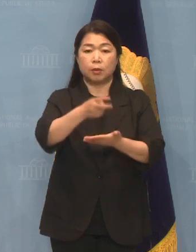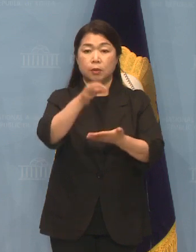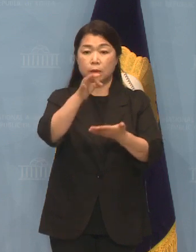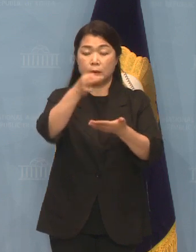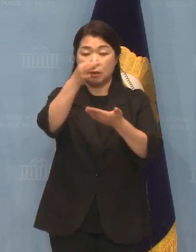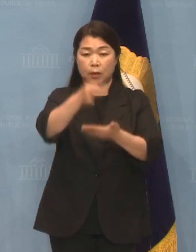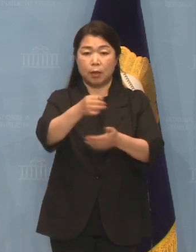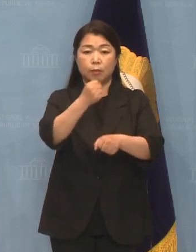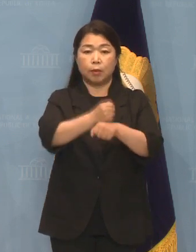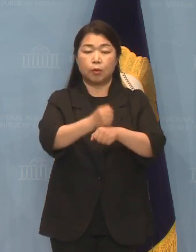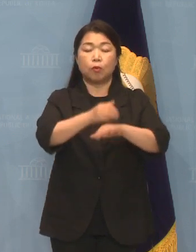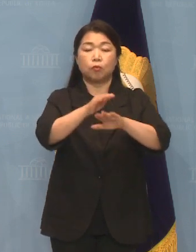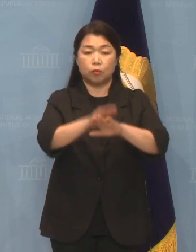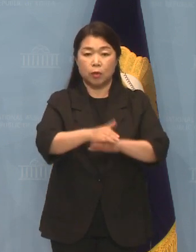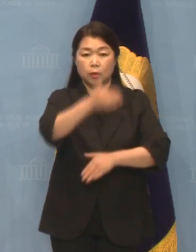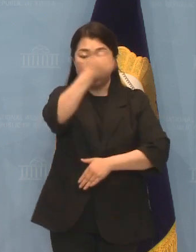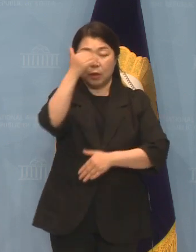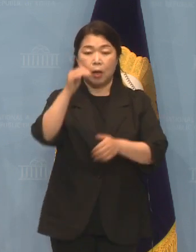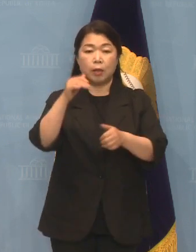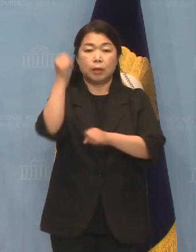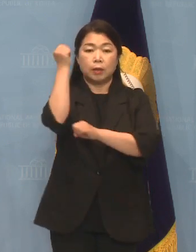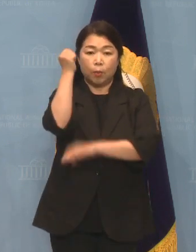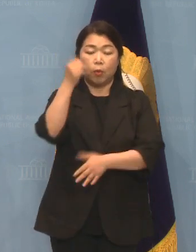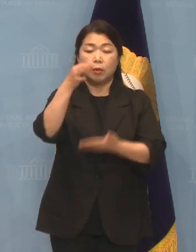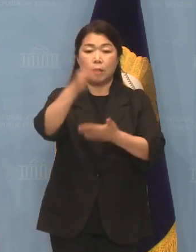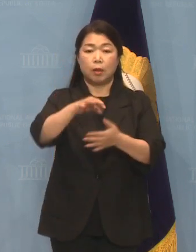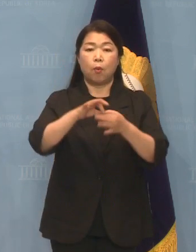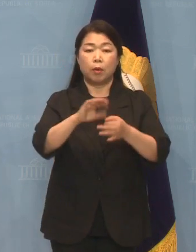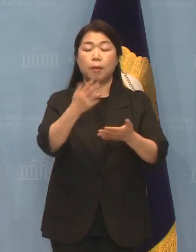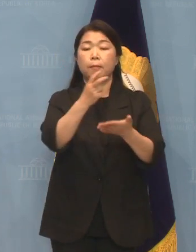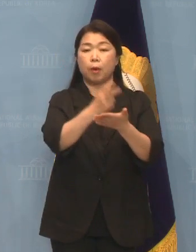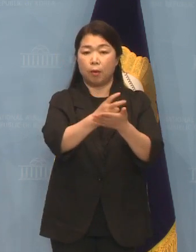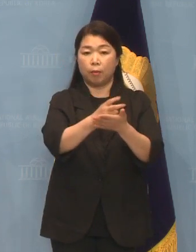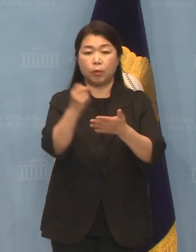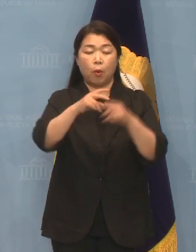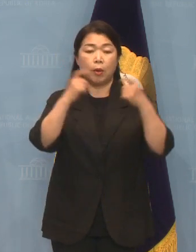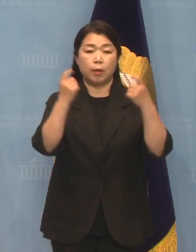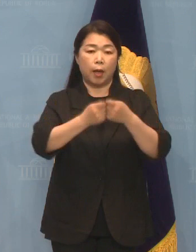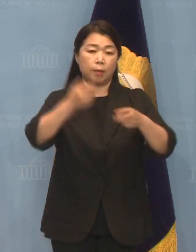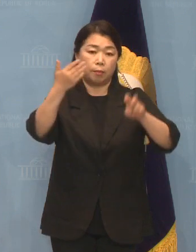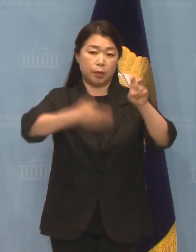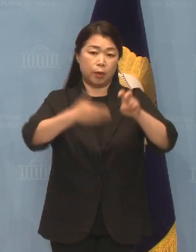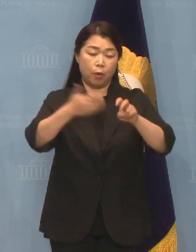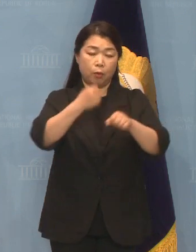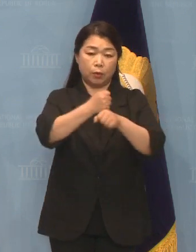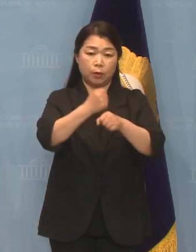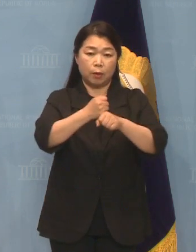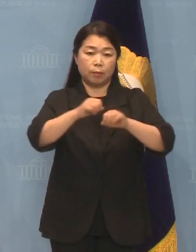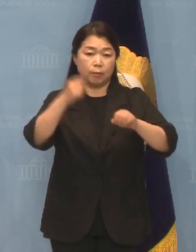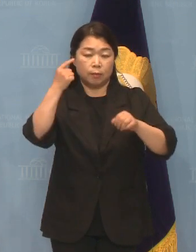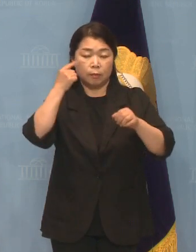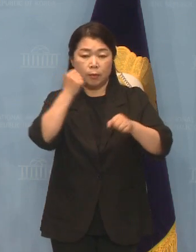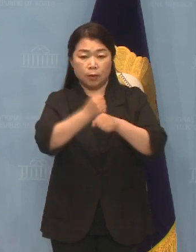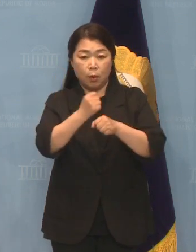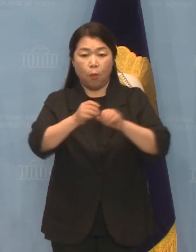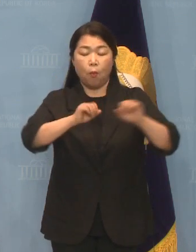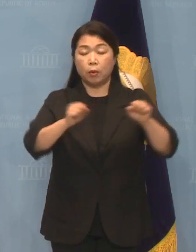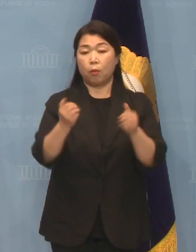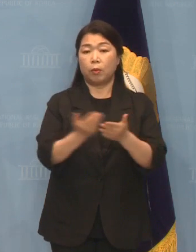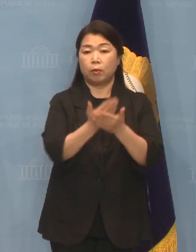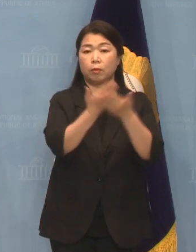규정하는 청년 기본 자산 지원에 관한 법률안, 그리고 개인 미디어 콘텐츠 창작 활동을